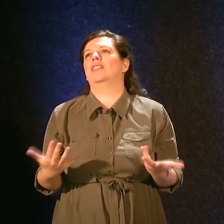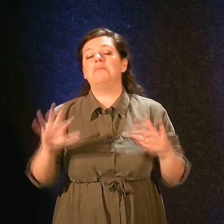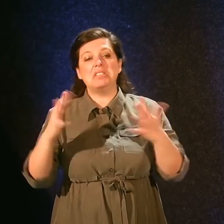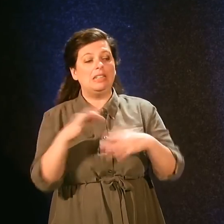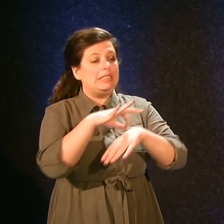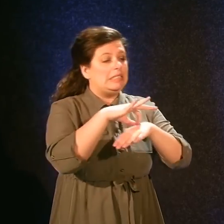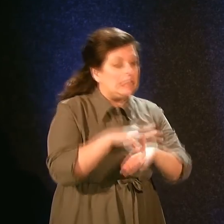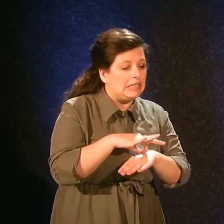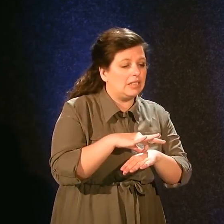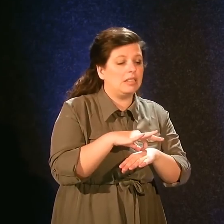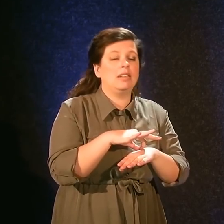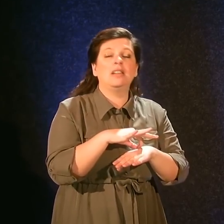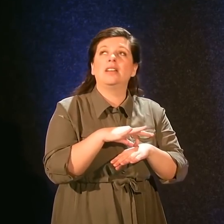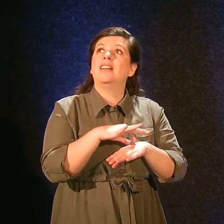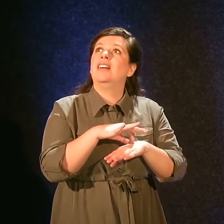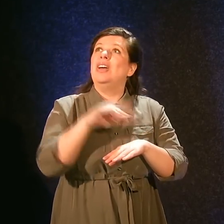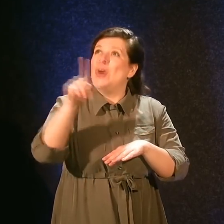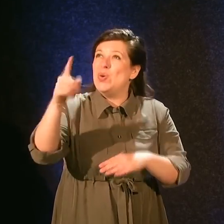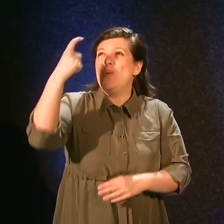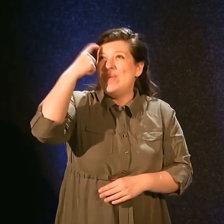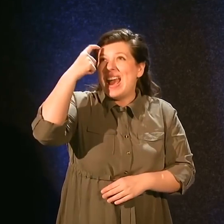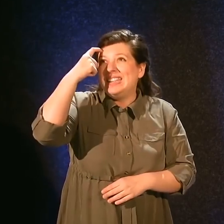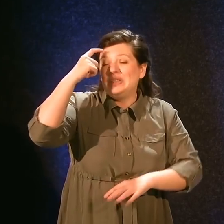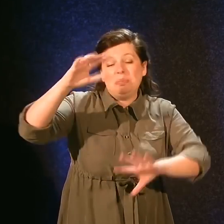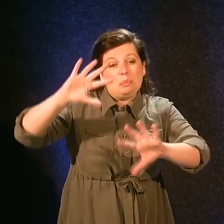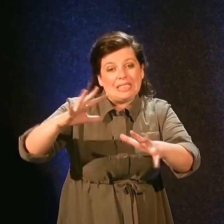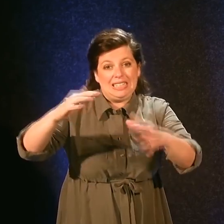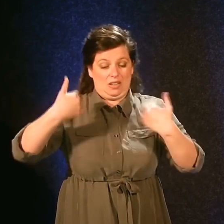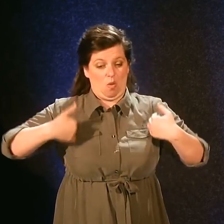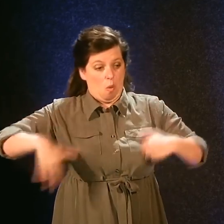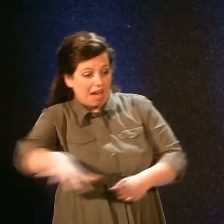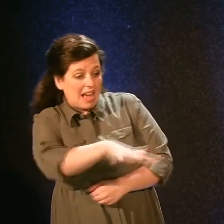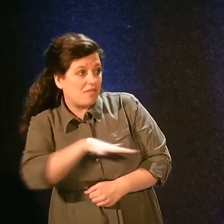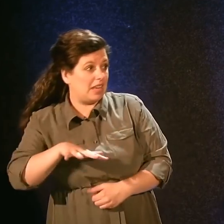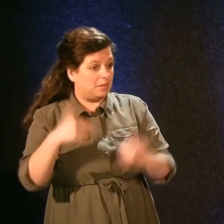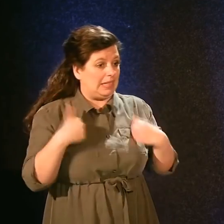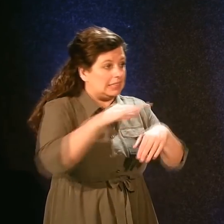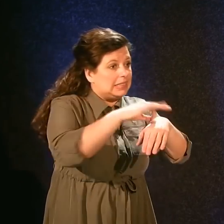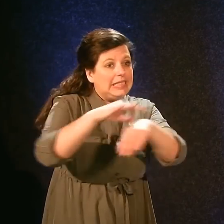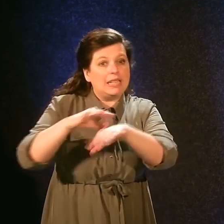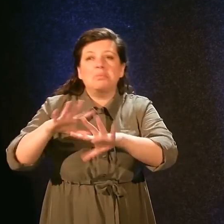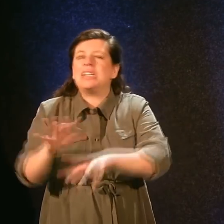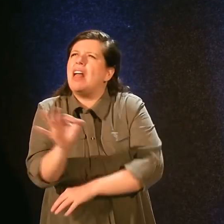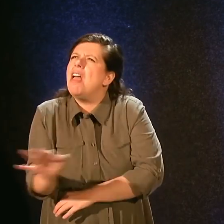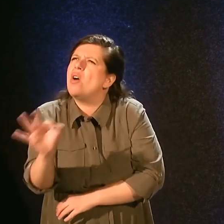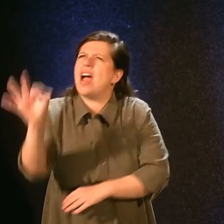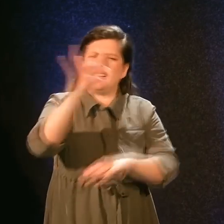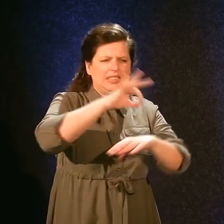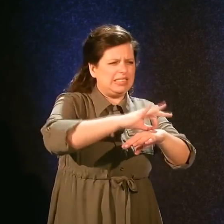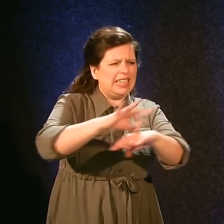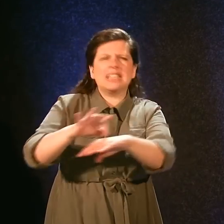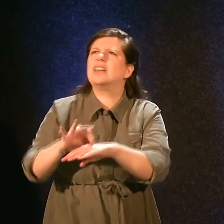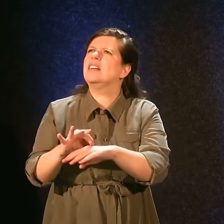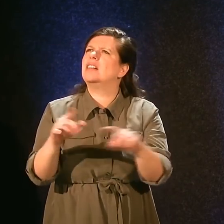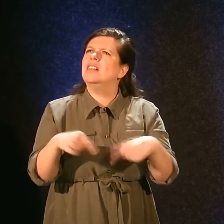zijn. U weet dat er misschien mensen in onze omgeving ziek zijn. Misschien wel heel ernstig ziek zijn. Waar we